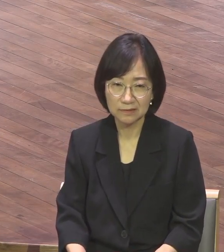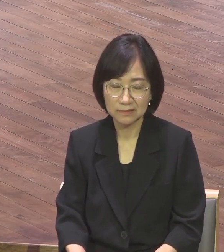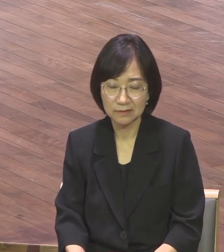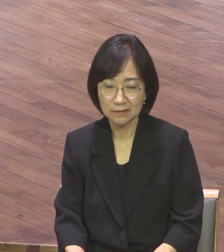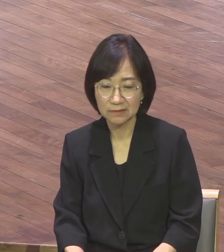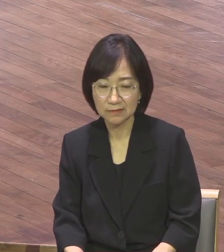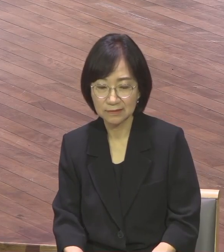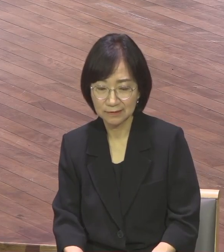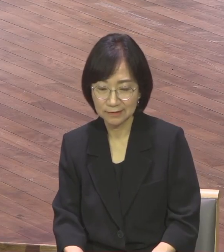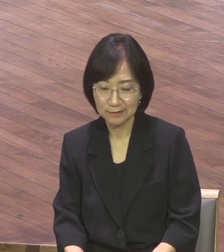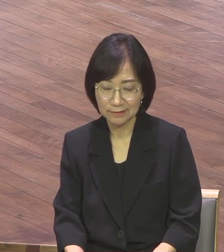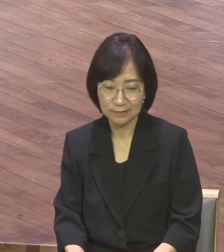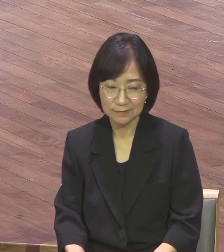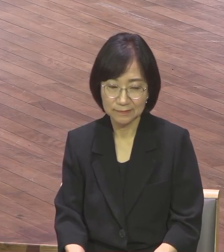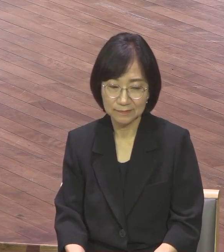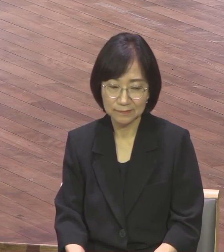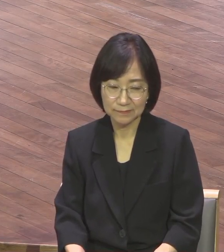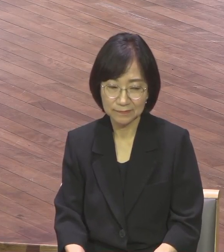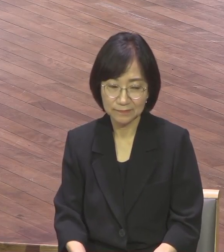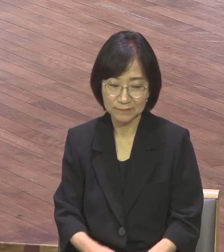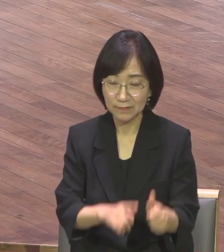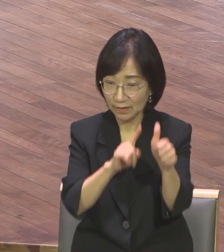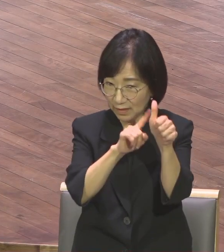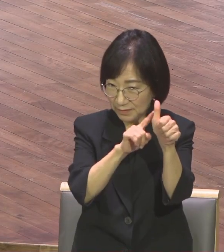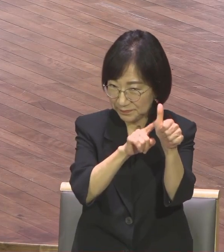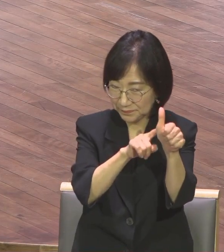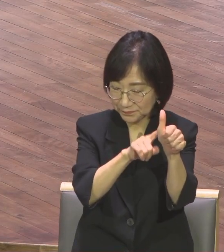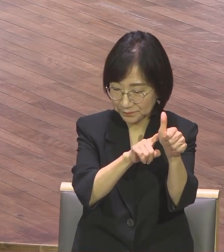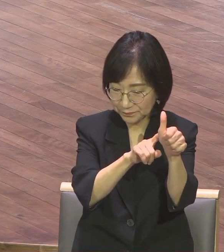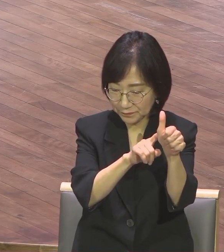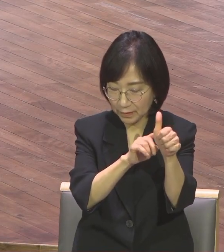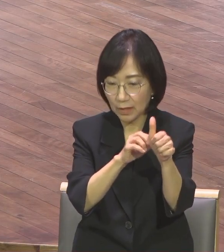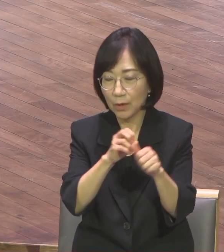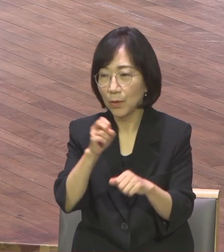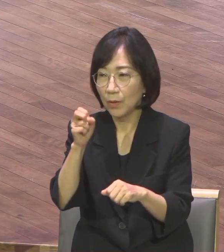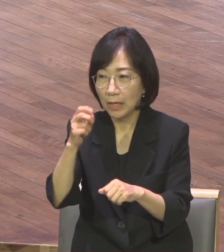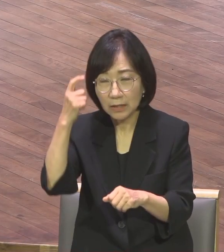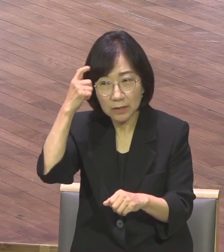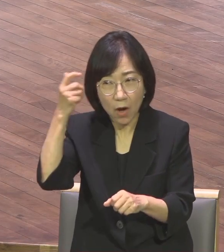여전히 영적 오해를 하고 종교생활하고 있는 사람들,